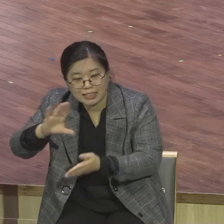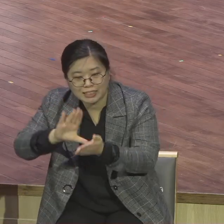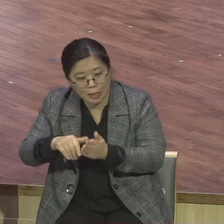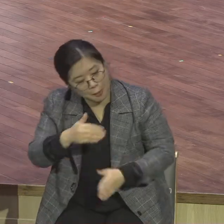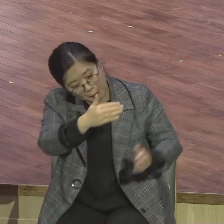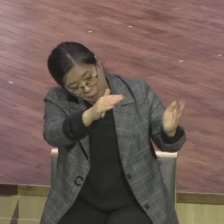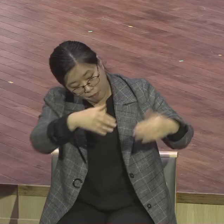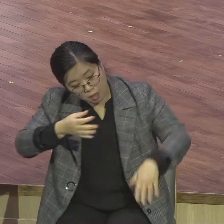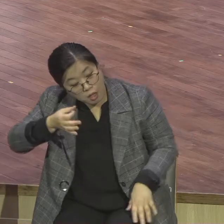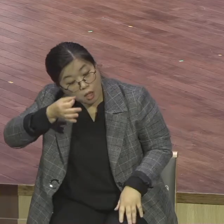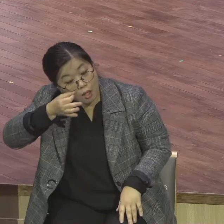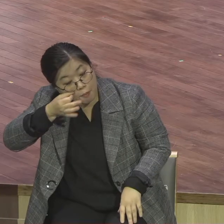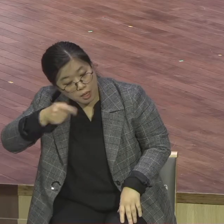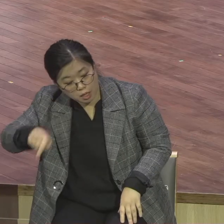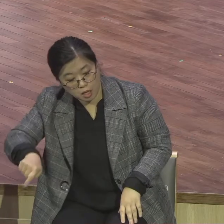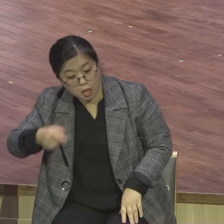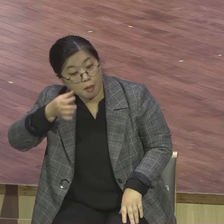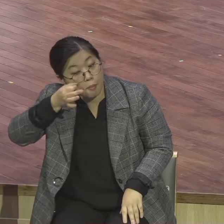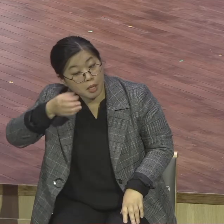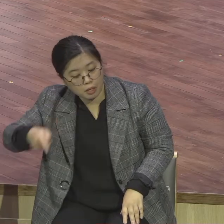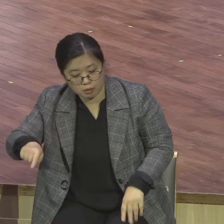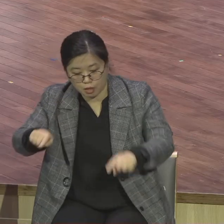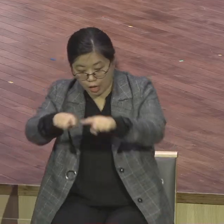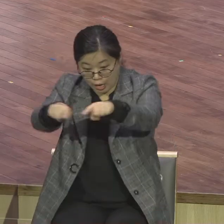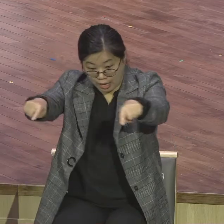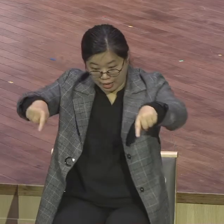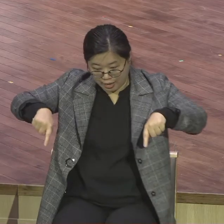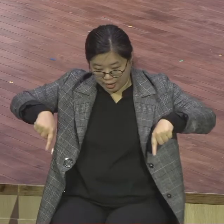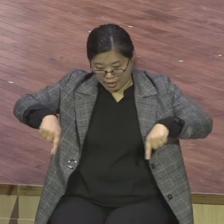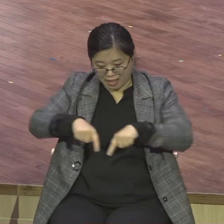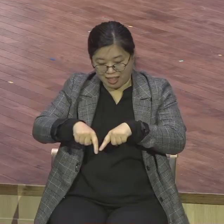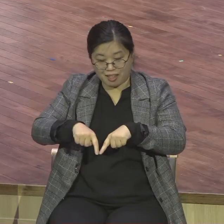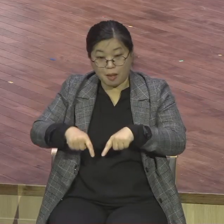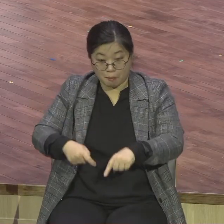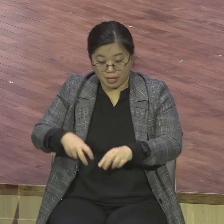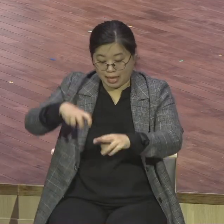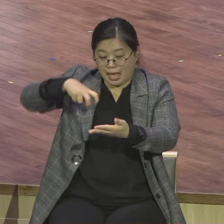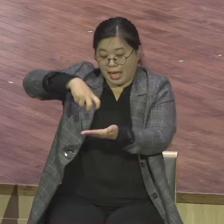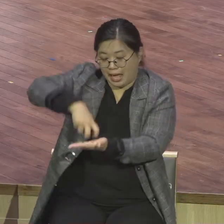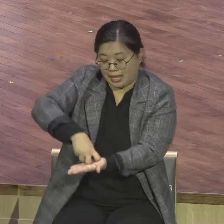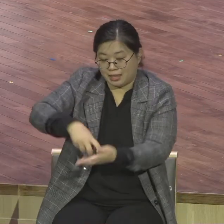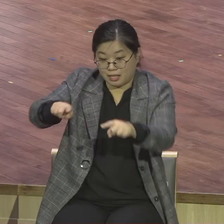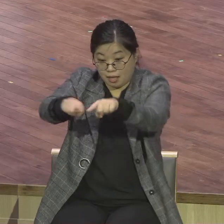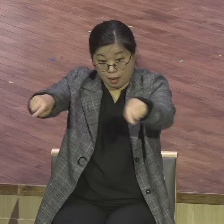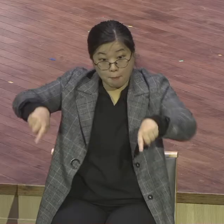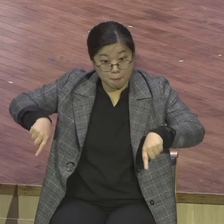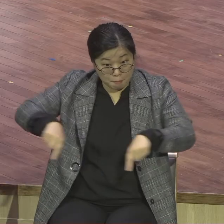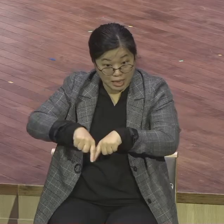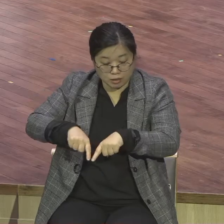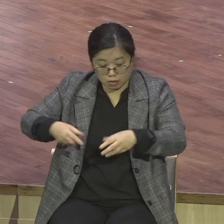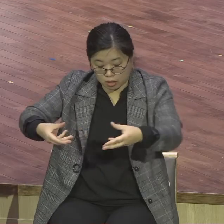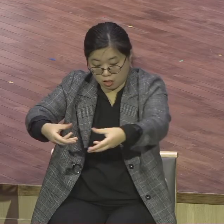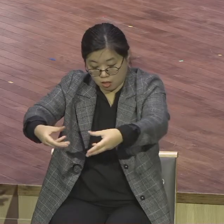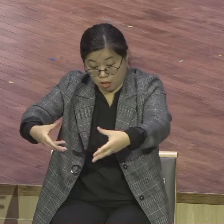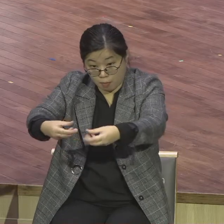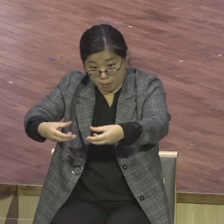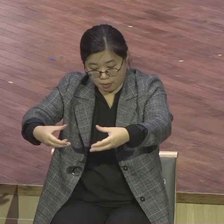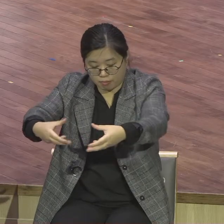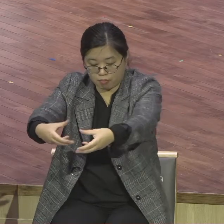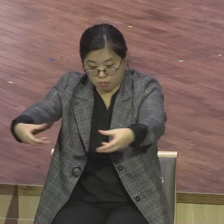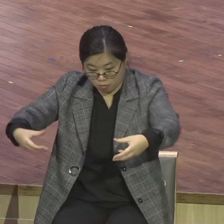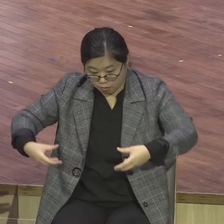낙타의 무릎처럼 그 무릎이 딱딱하게 굳어져 있었다. 그만큼 야고보가 기도가